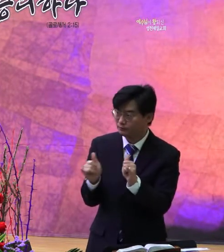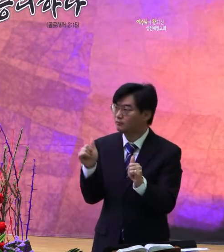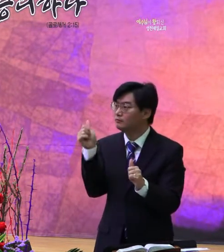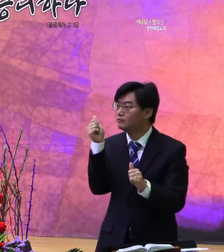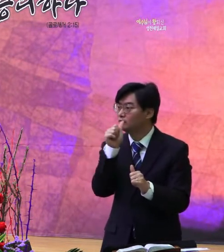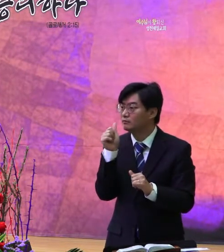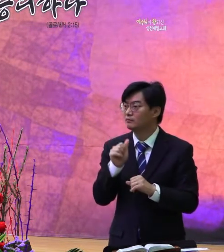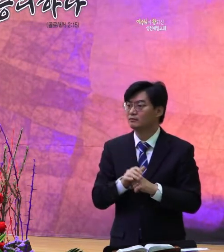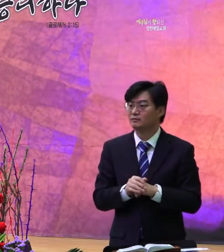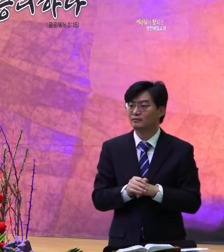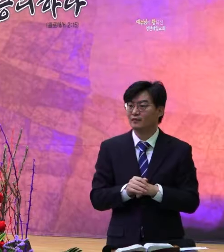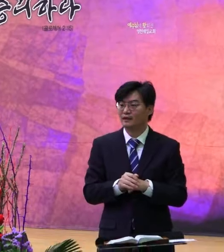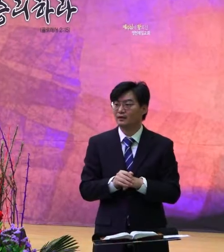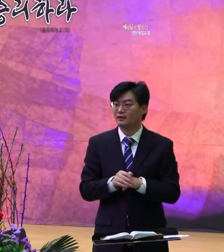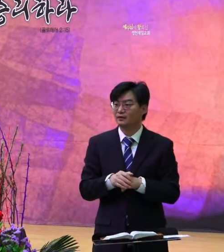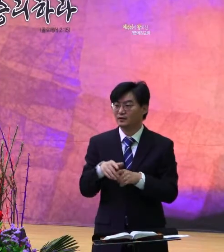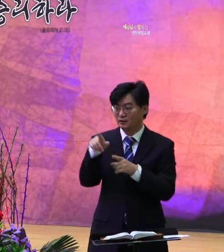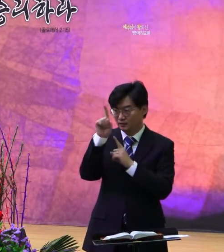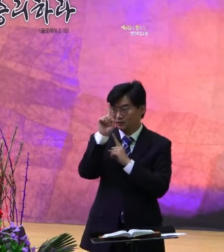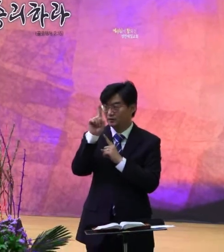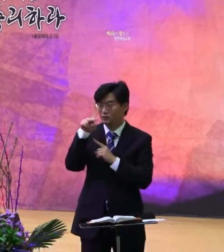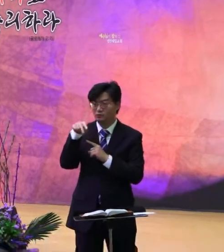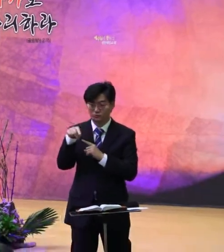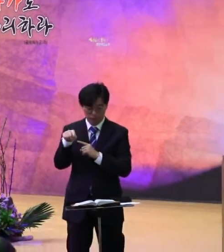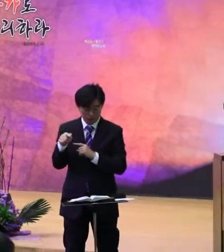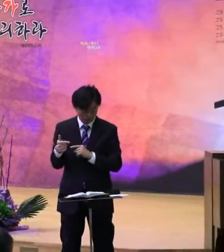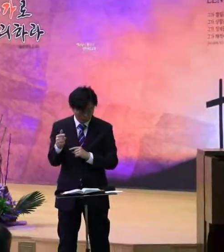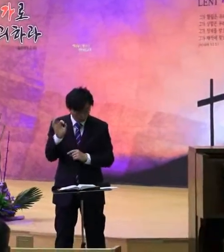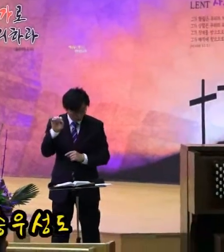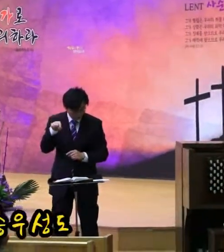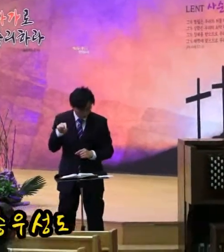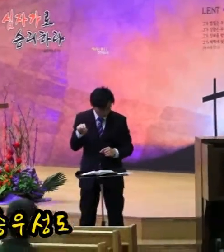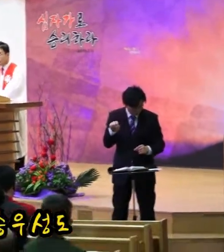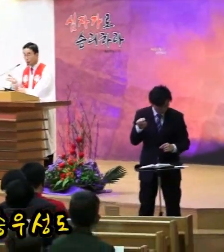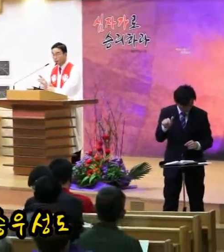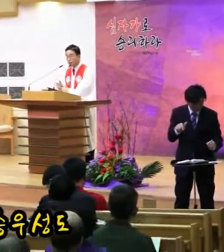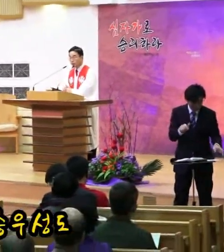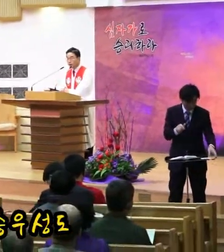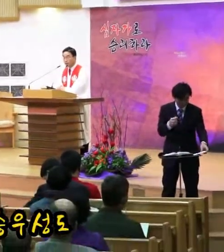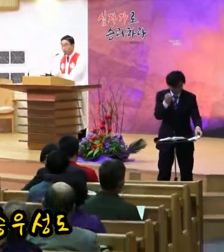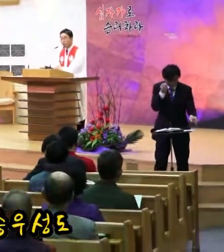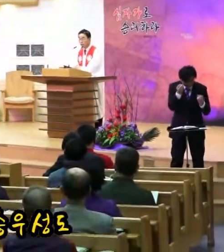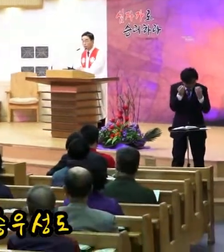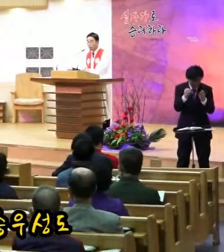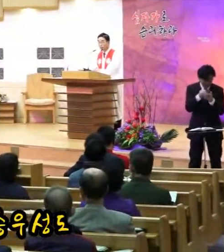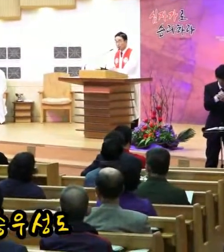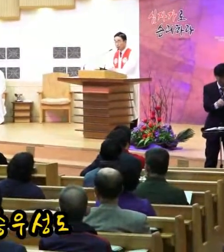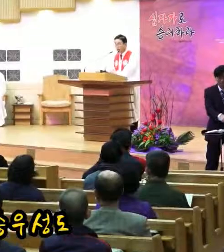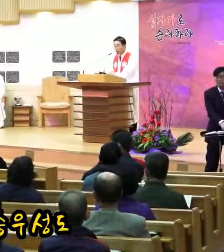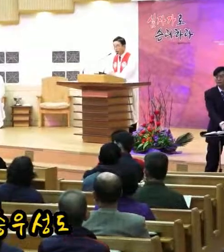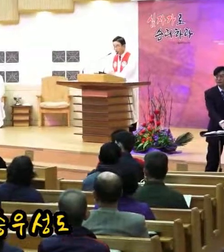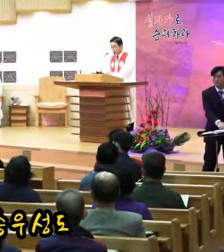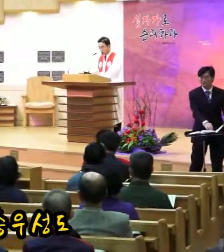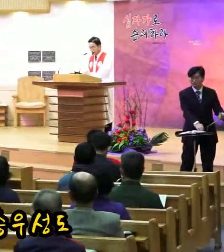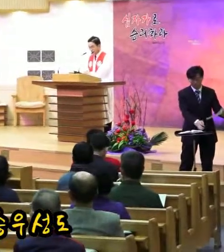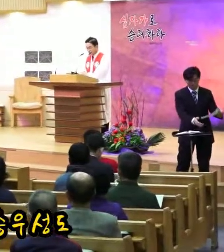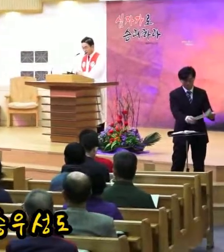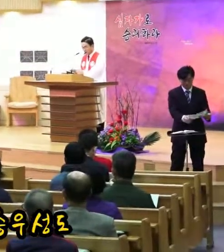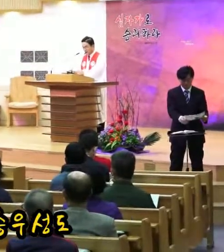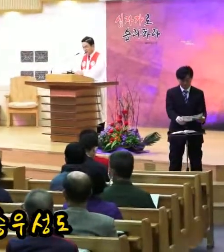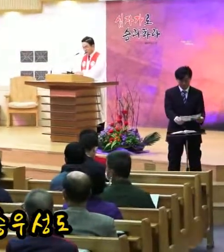이승우 성도님 앞으로 나오시기 바랍니다. 네, 앞으로 나오셔서 성도님들을 보시고 가운데